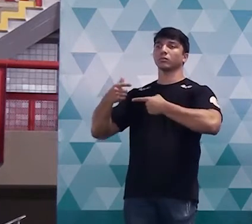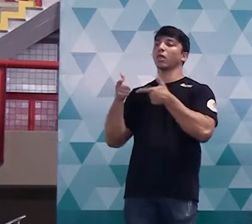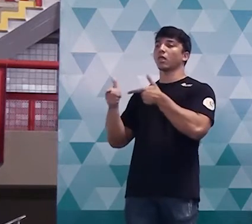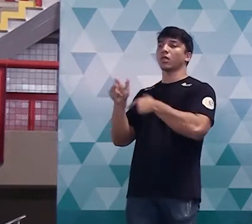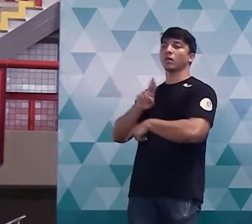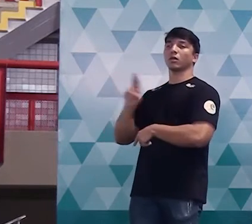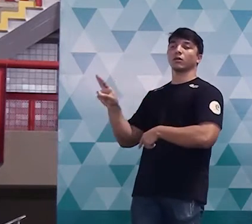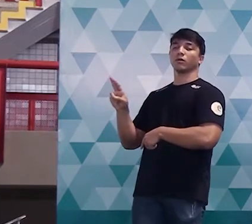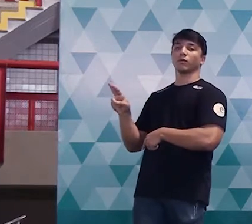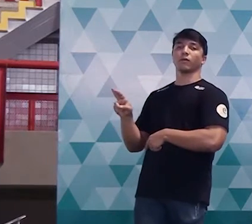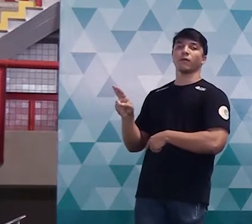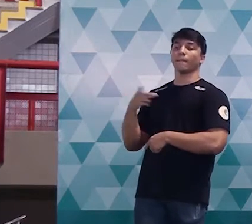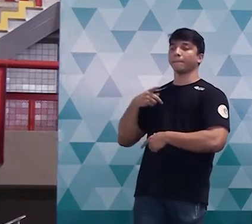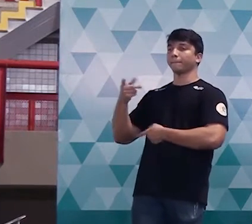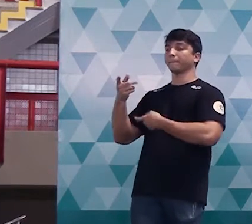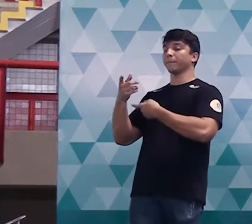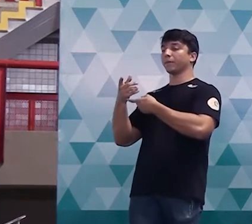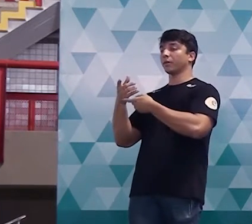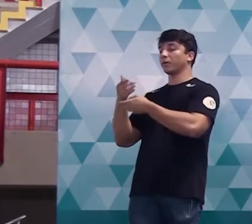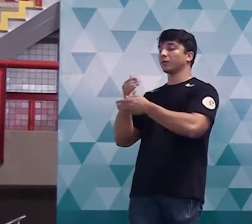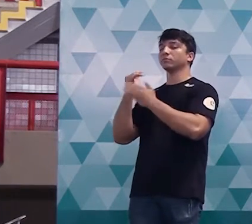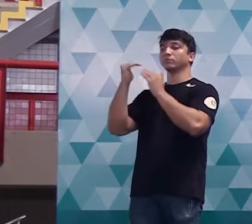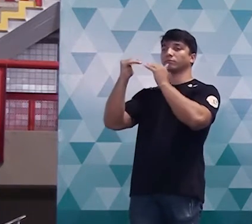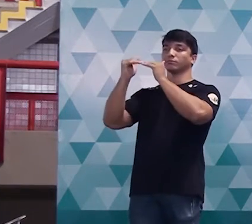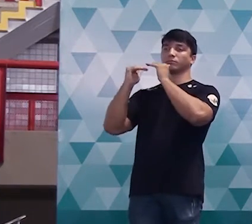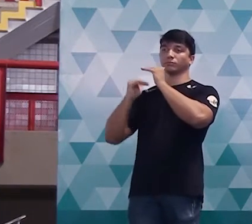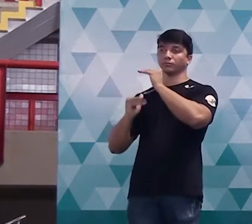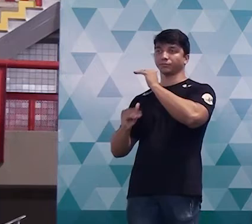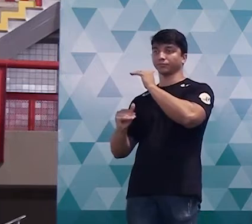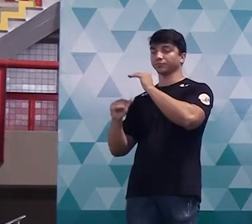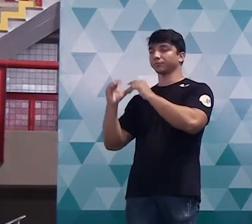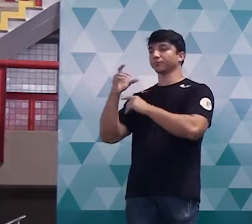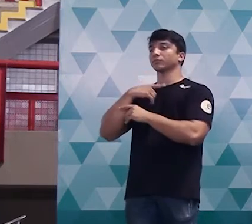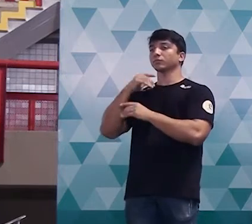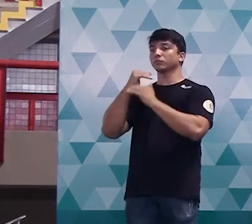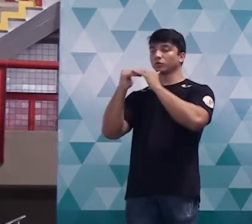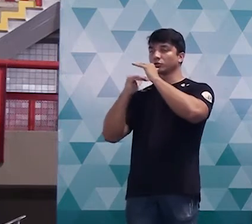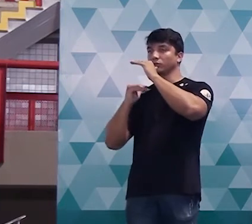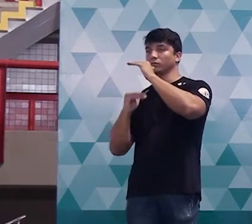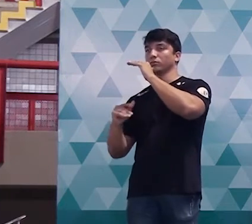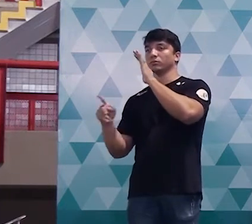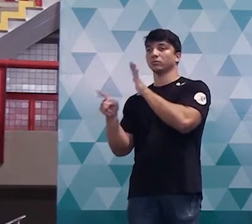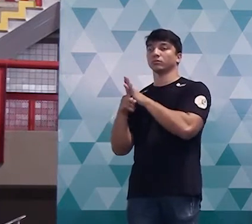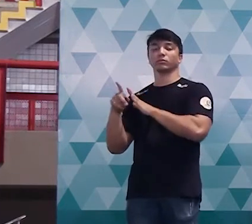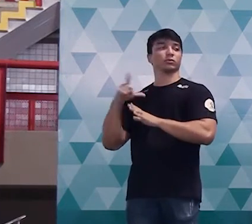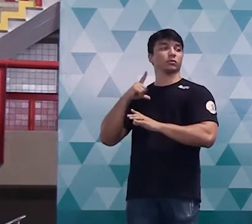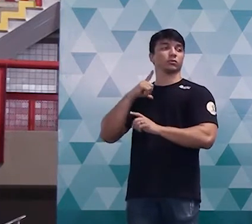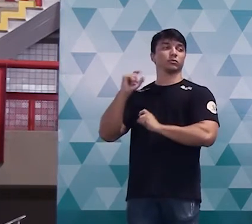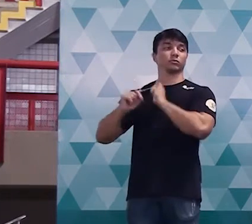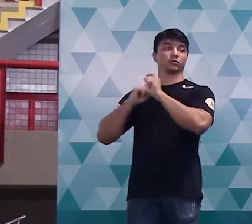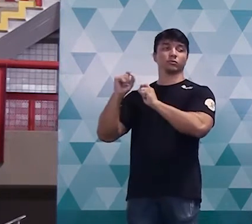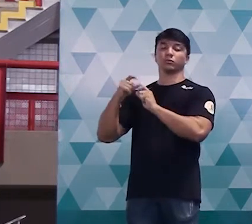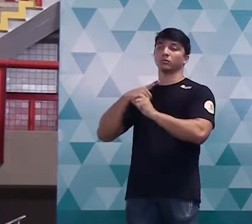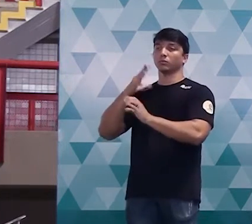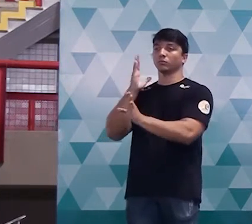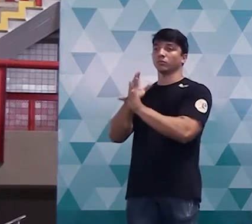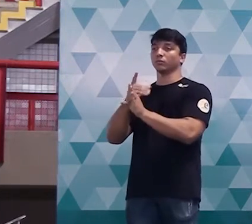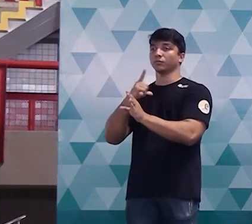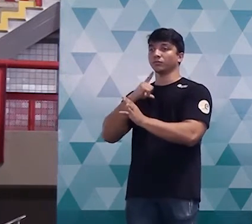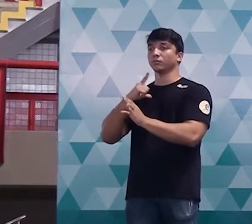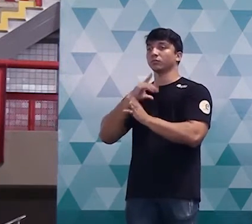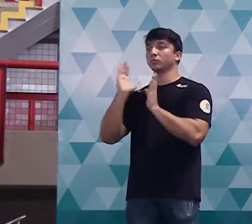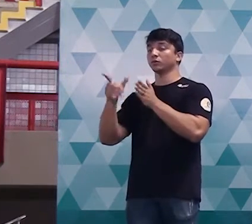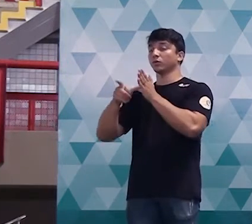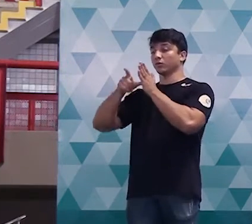chama, Ciliano? Capitanias hereditárias. As capitanias hereditárias, elas vão ser utilizadas porque